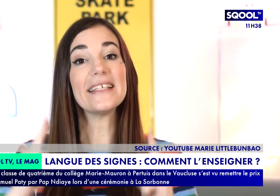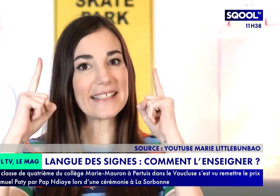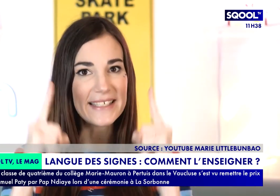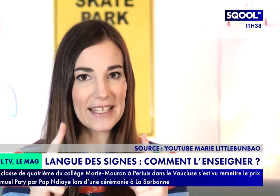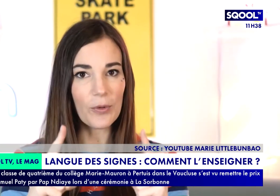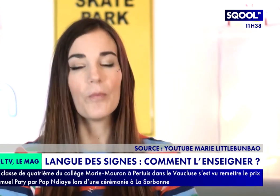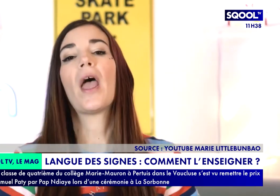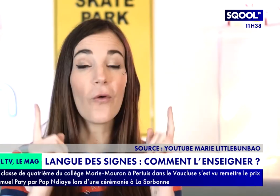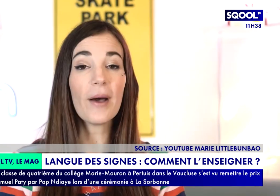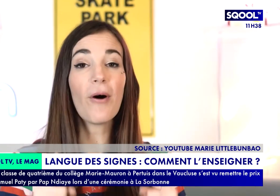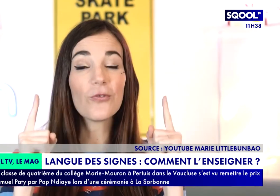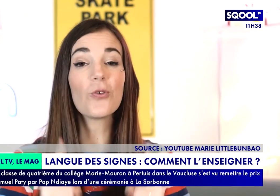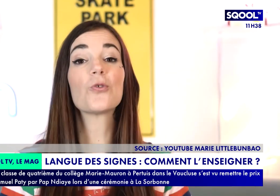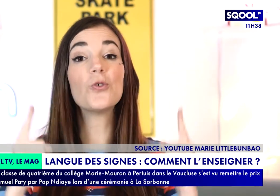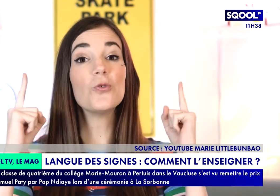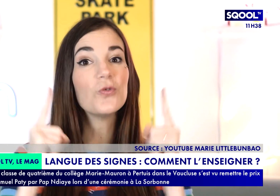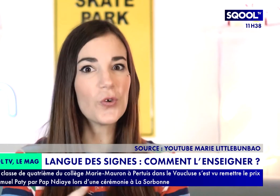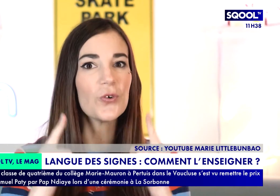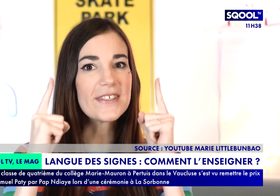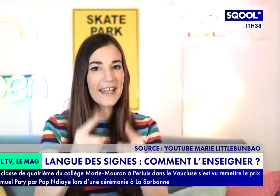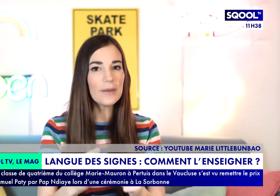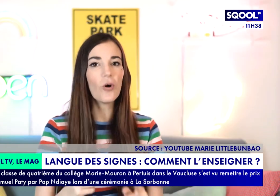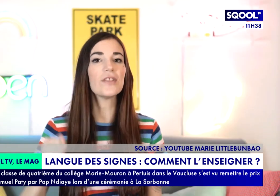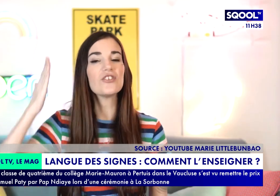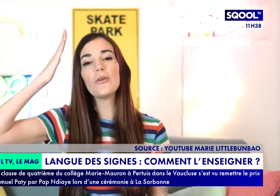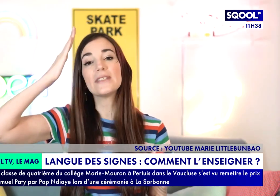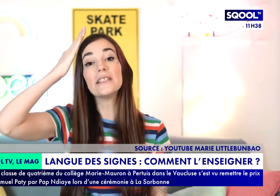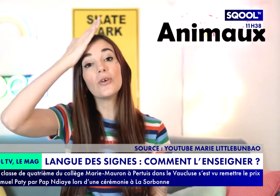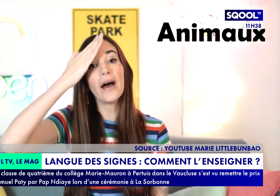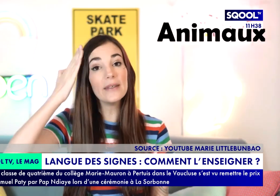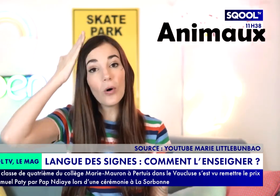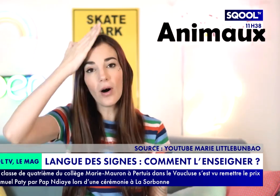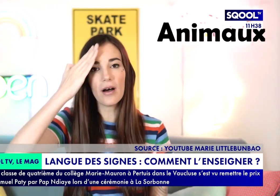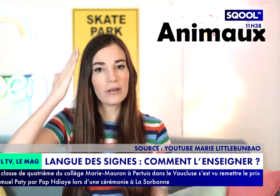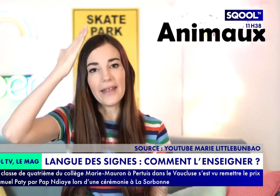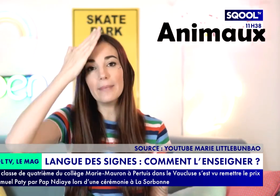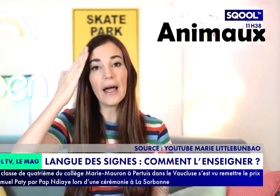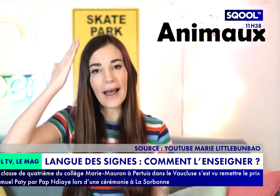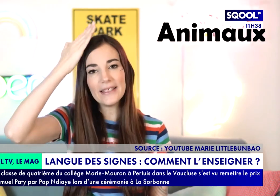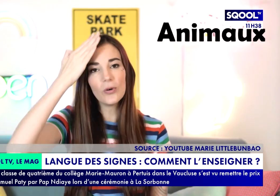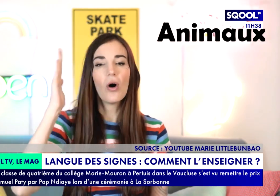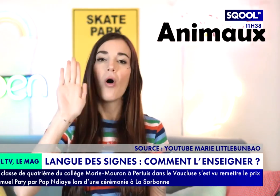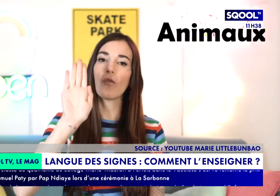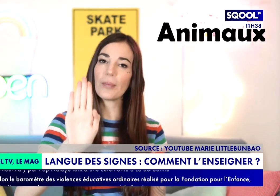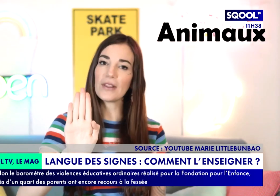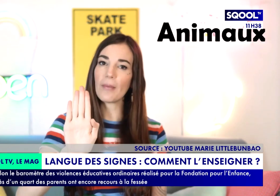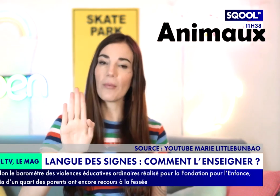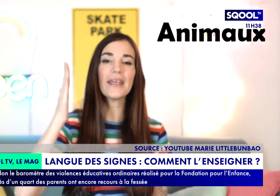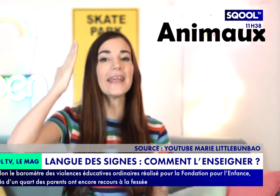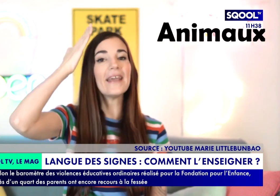animaux. On apprend donc de nouveaux animaux. Déjà le signe animaux, animal, animaux. On vient prendre la main en B et